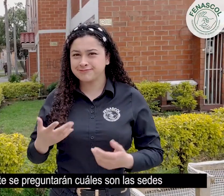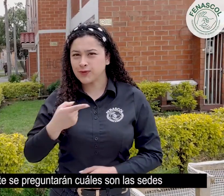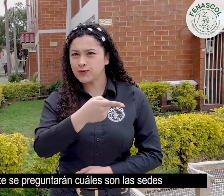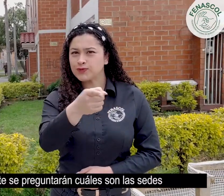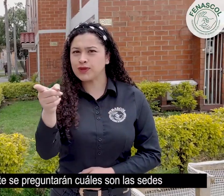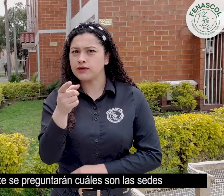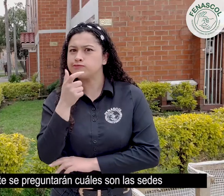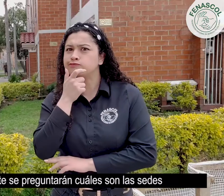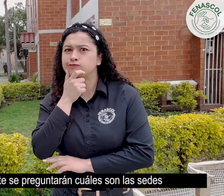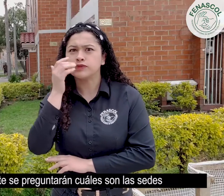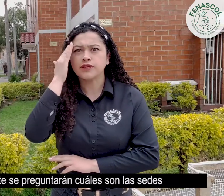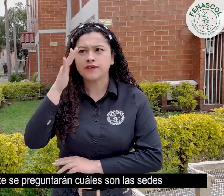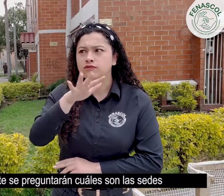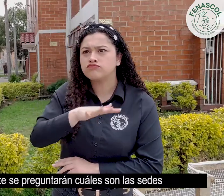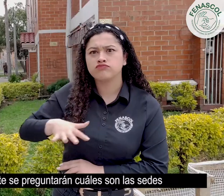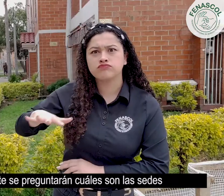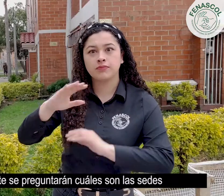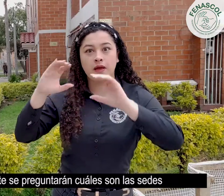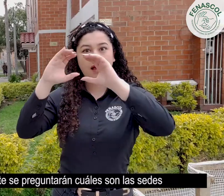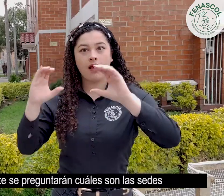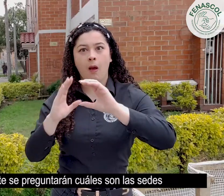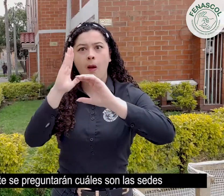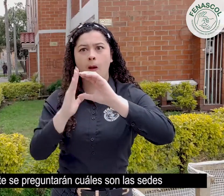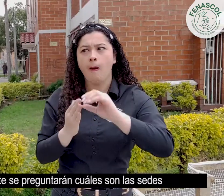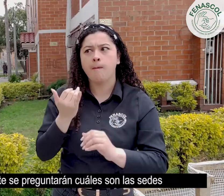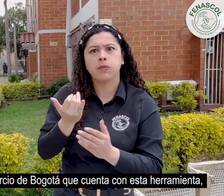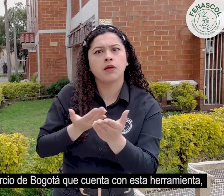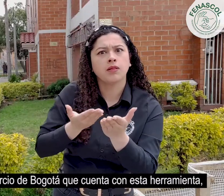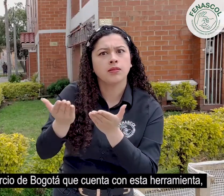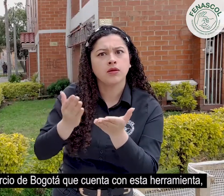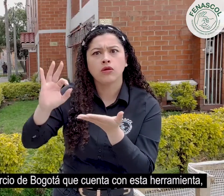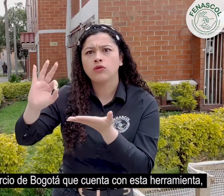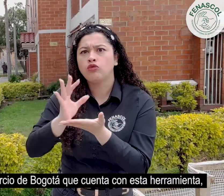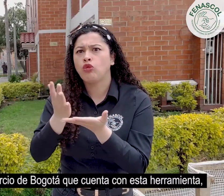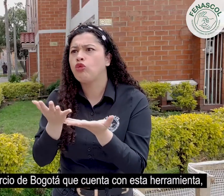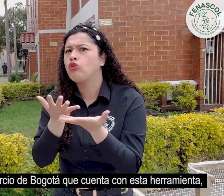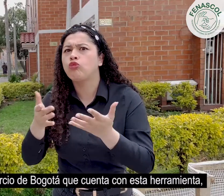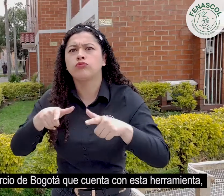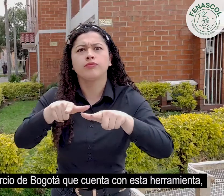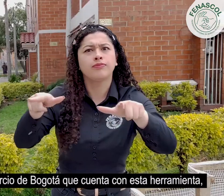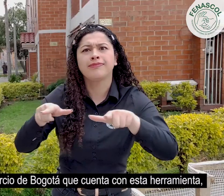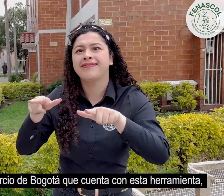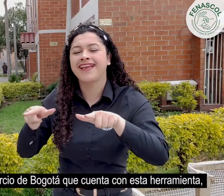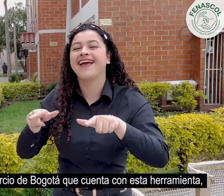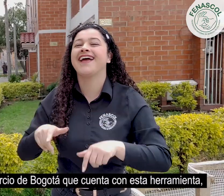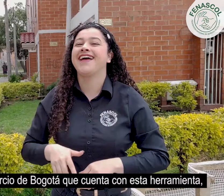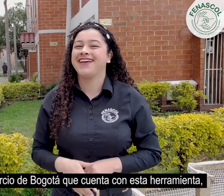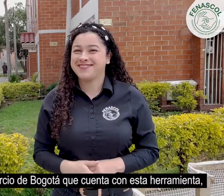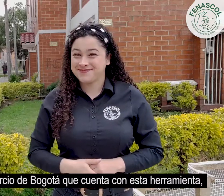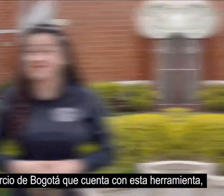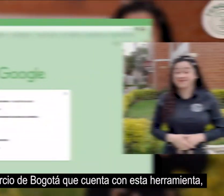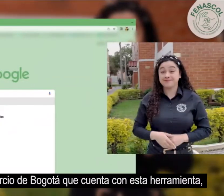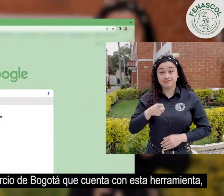Probablemente se preguntarán cuáles son las sedes de la Cámara de Comercio de Bogotá que cuentan con esta herramienta.